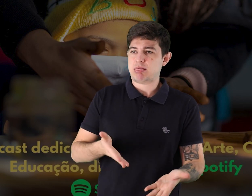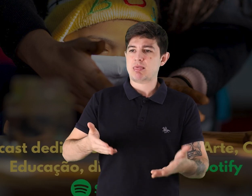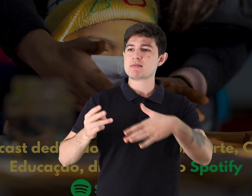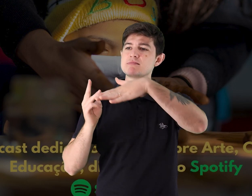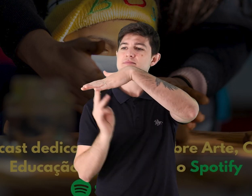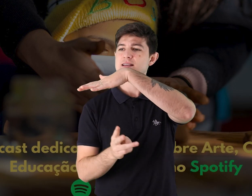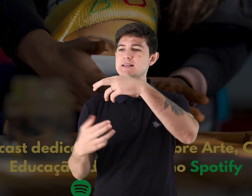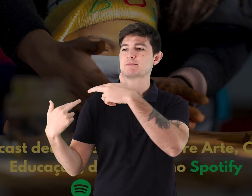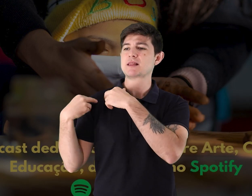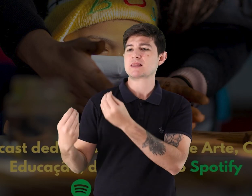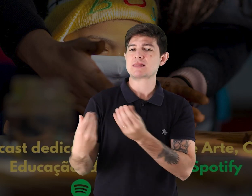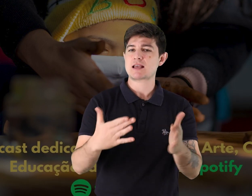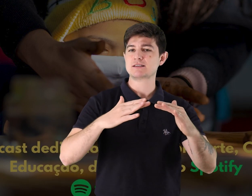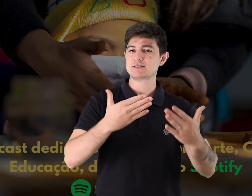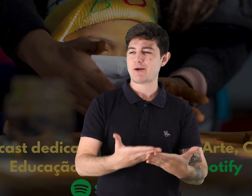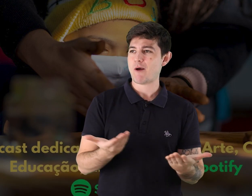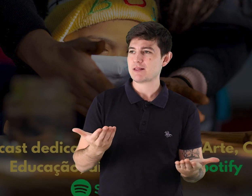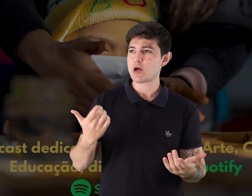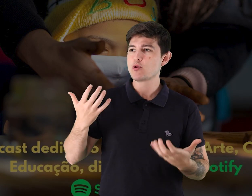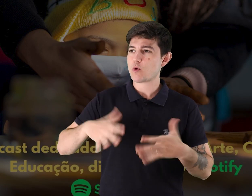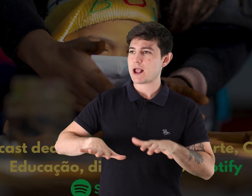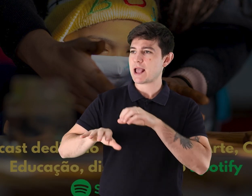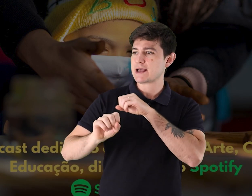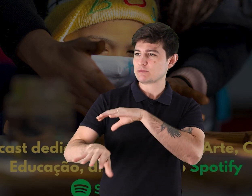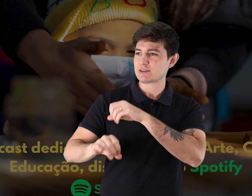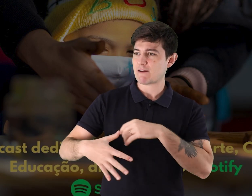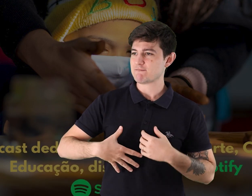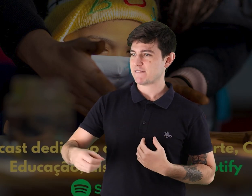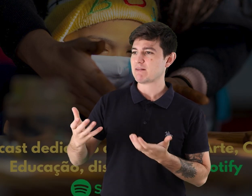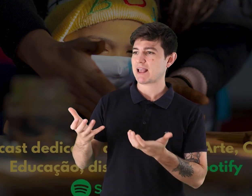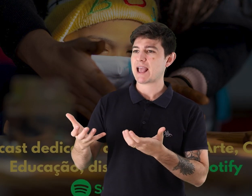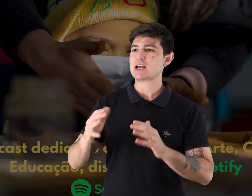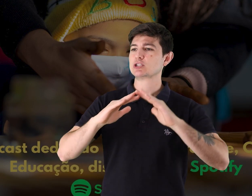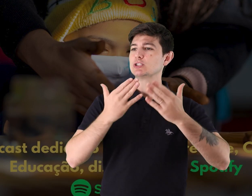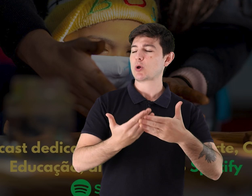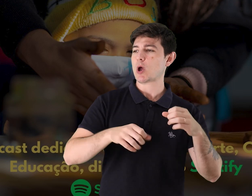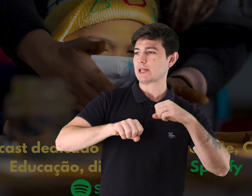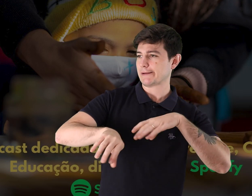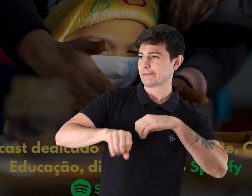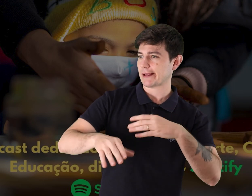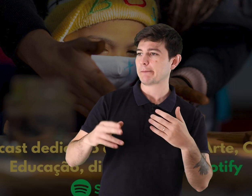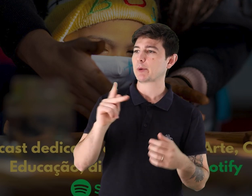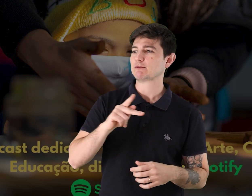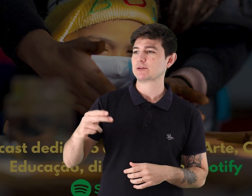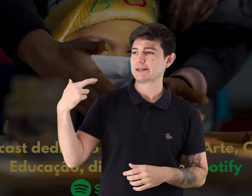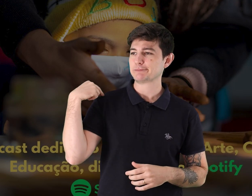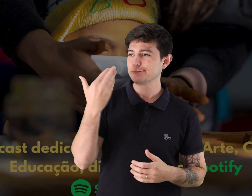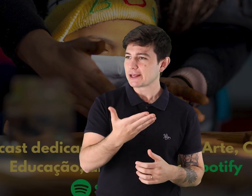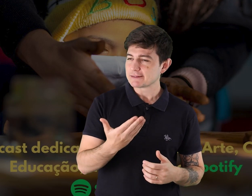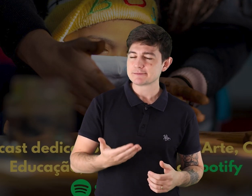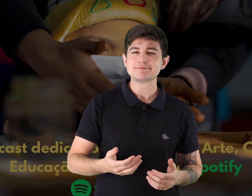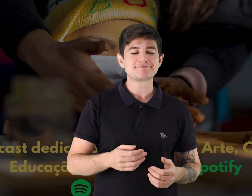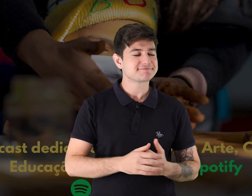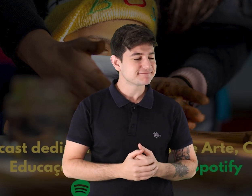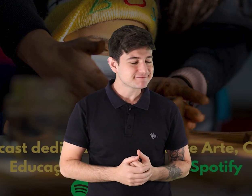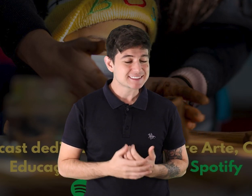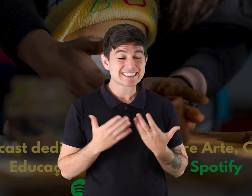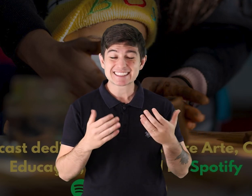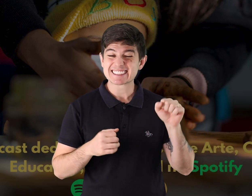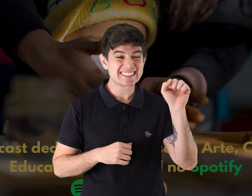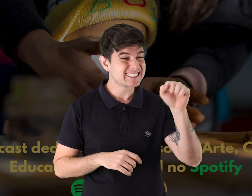escola também, né? Porque muitos pais não querem ter o trabalho de educar seus filhos e terceiriza a educação para a